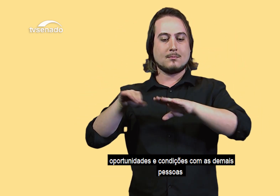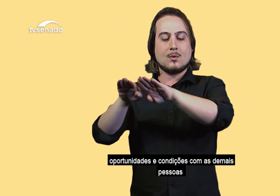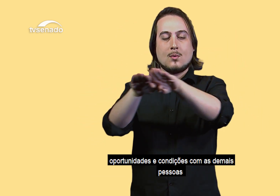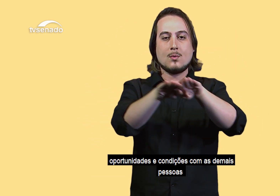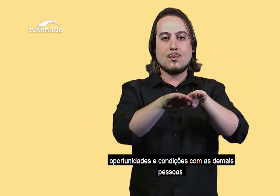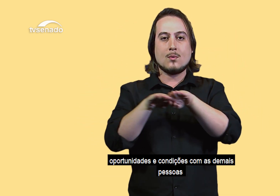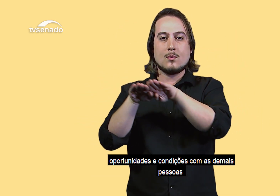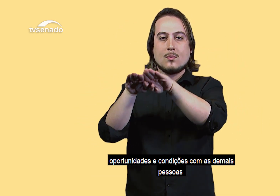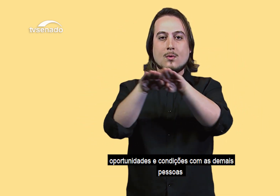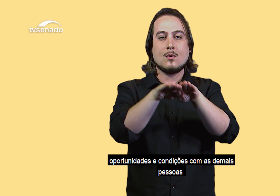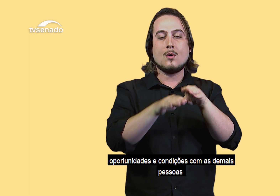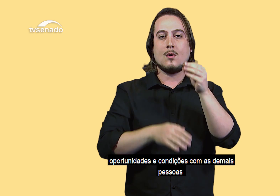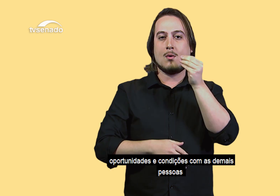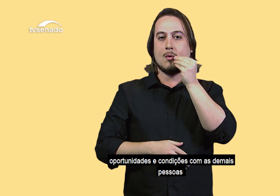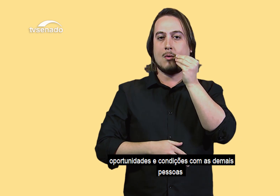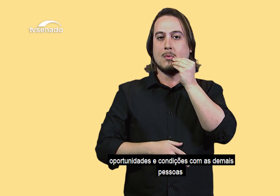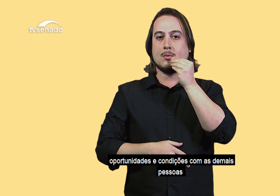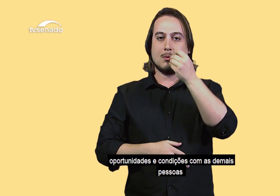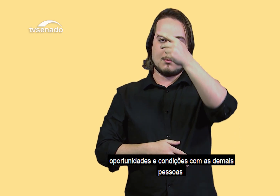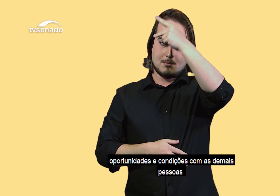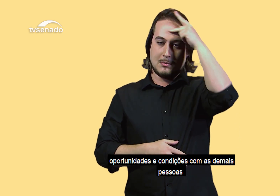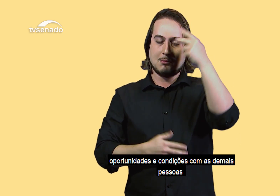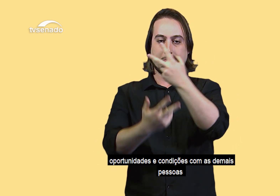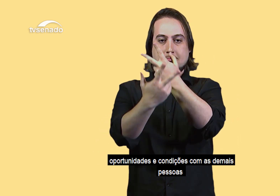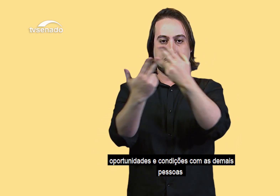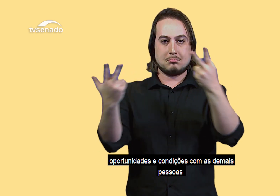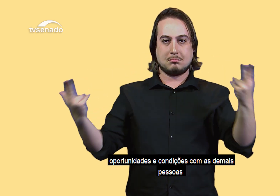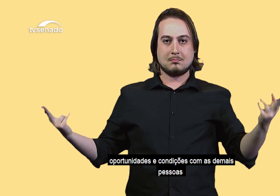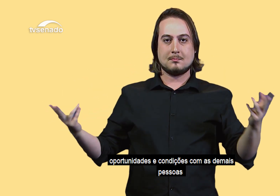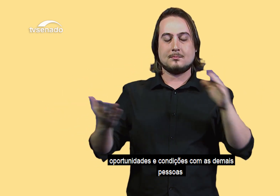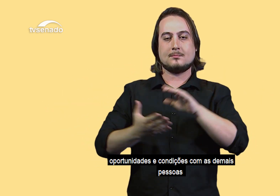de oportunidades e condições com as demais pessoas.